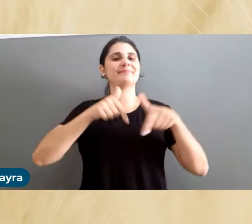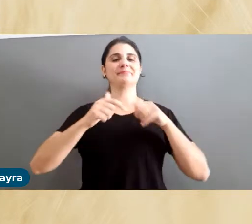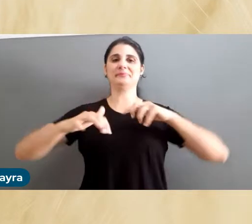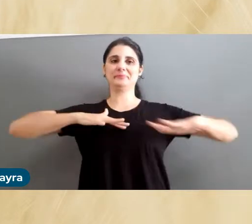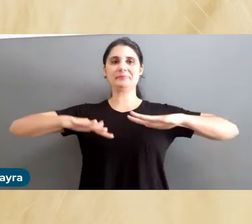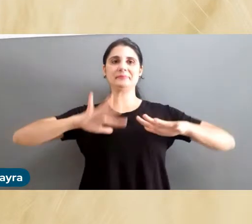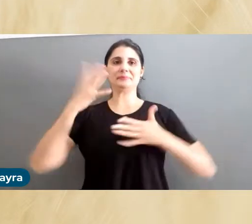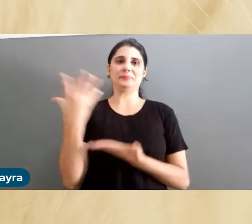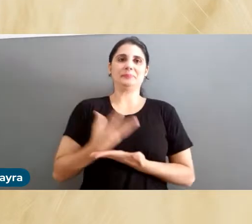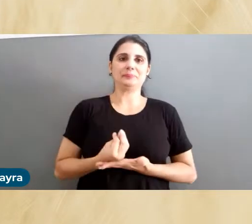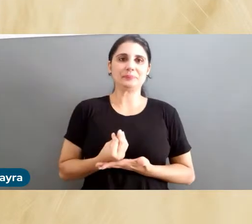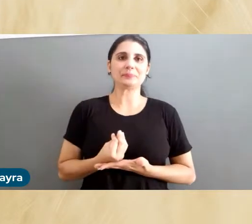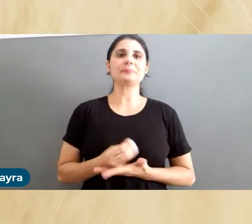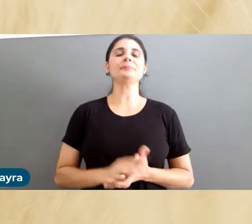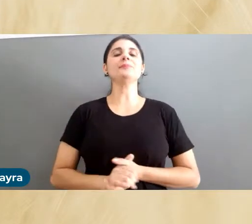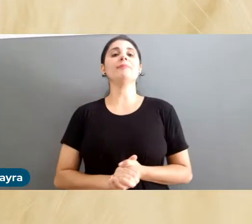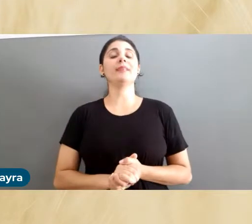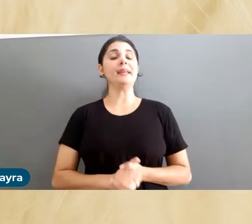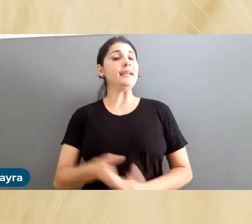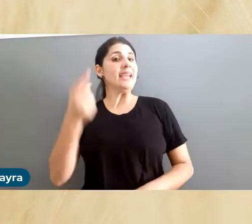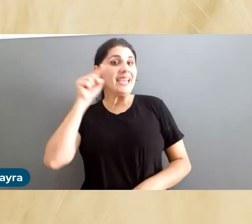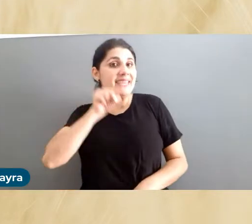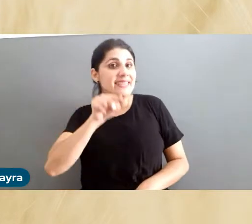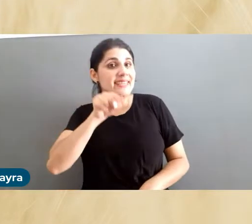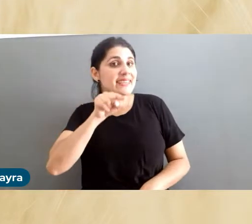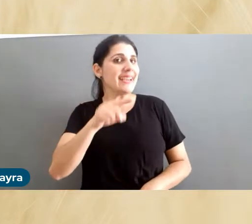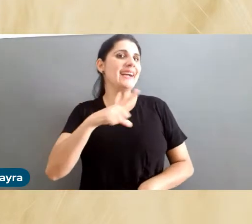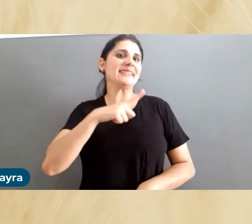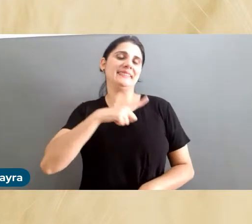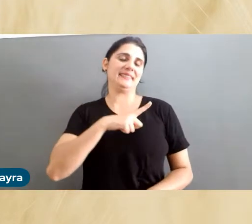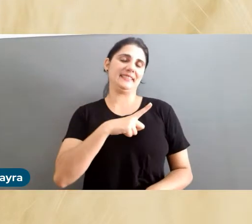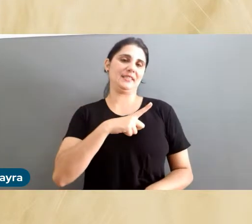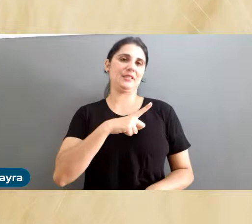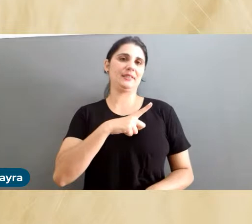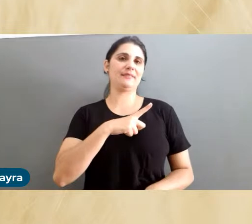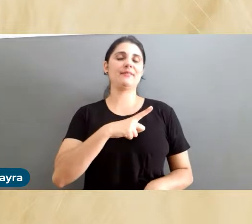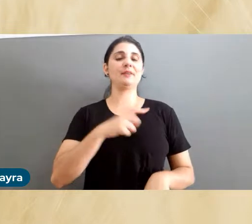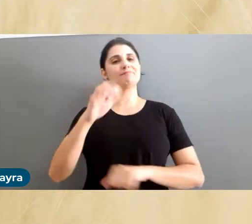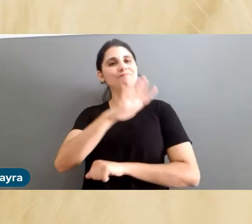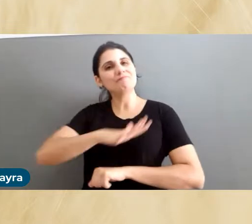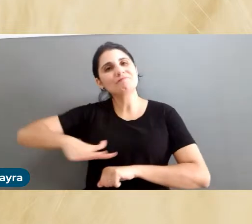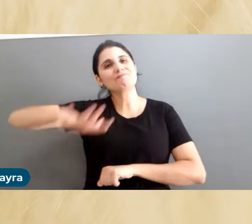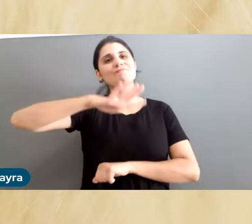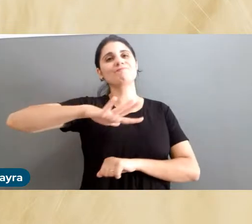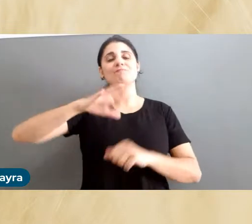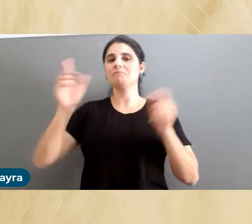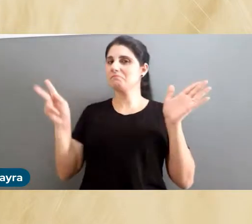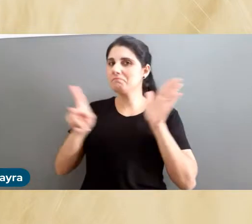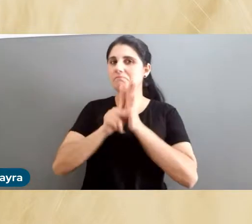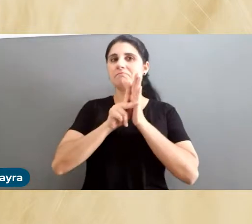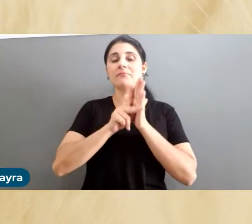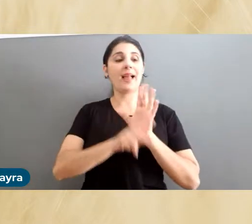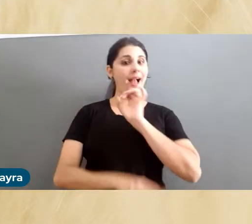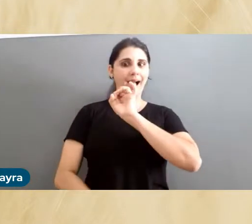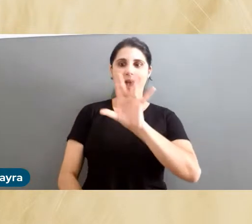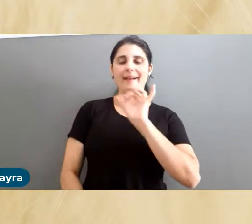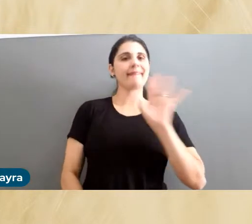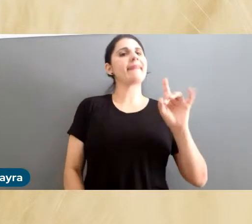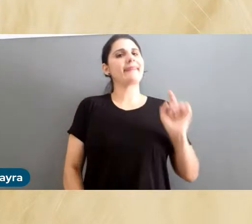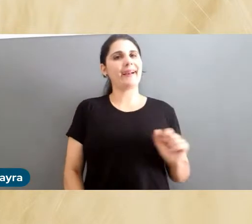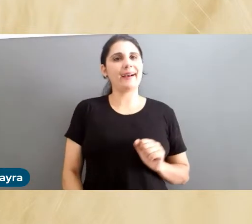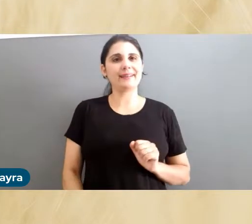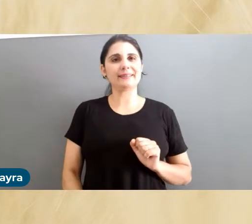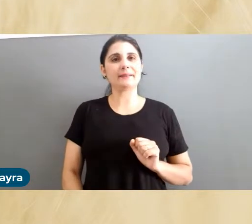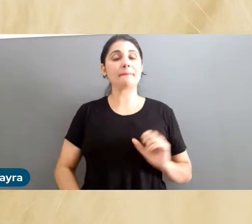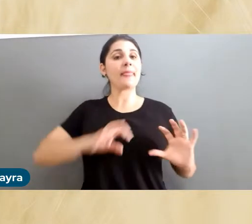espírita. E aí nós começamos a entrar na dimensão que diz respeito a cada um de nós. Porque a